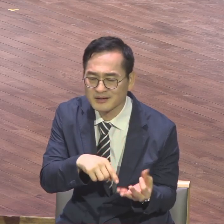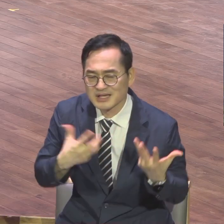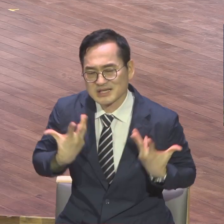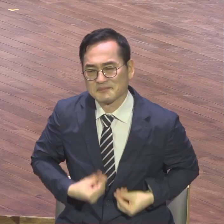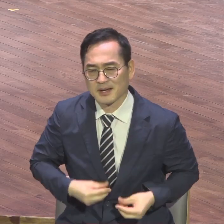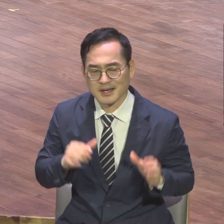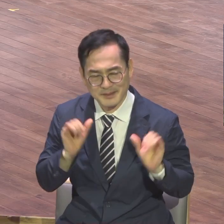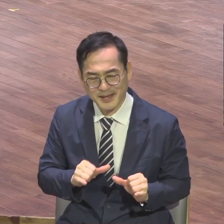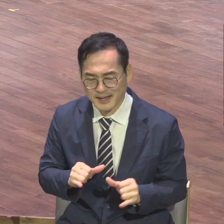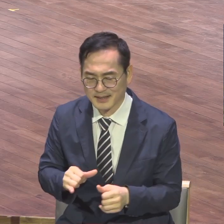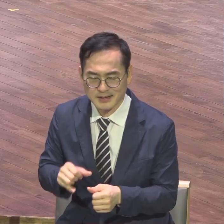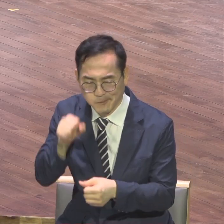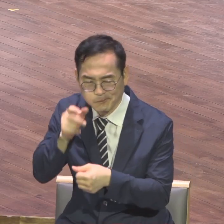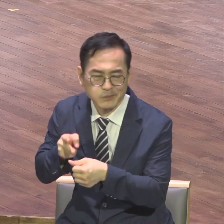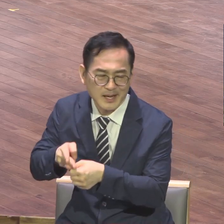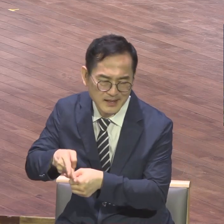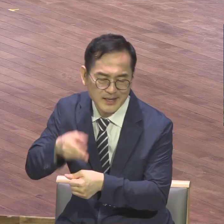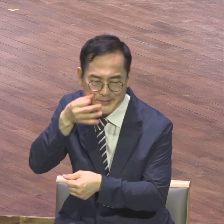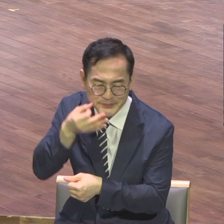바울은요